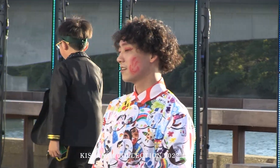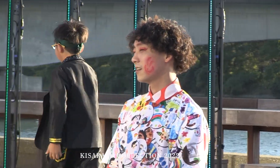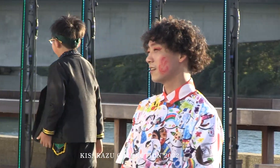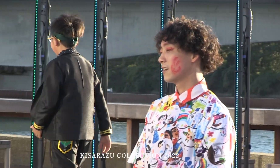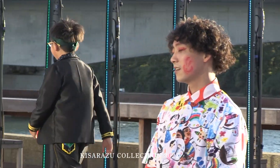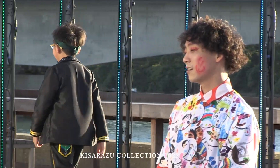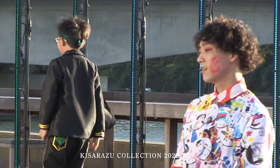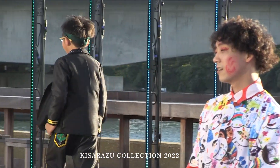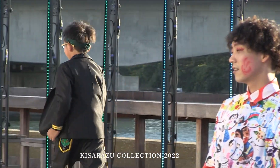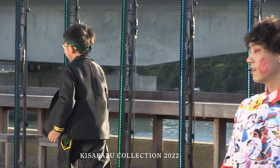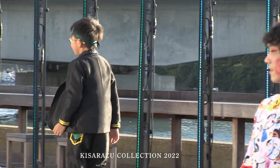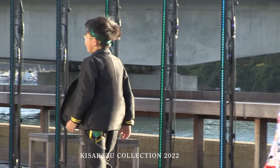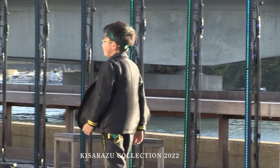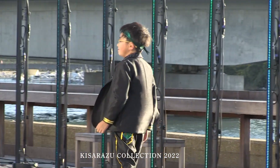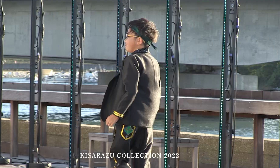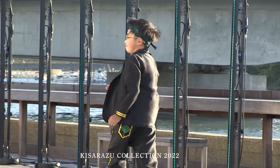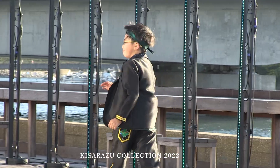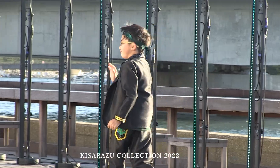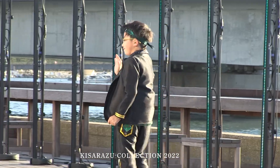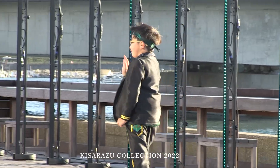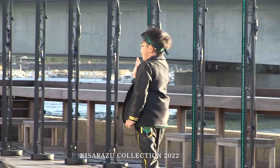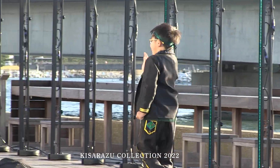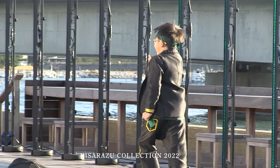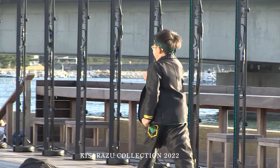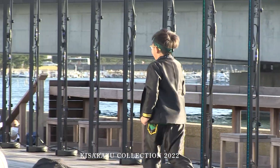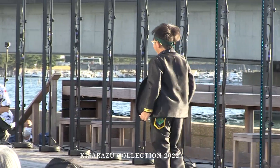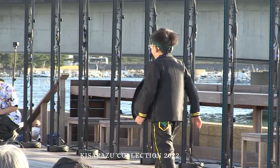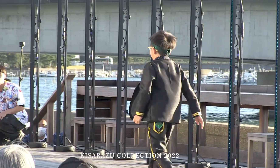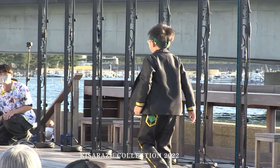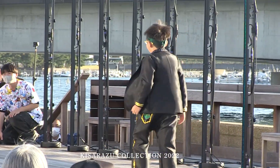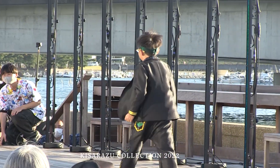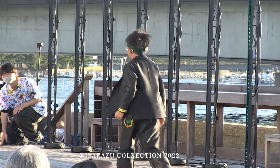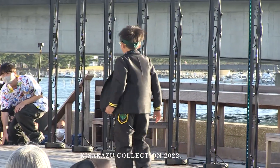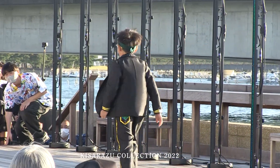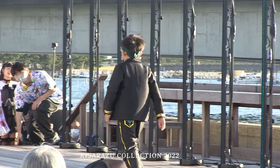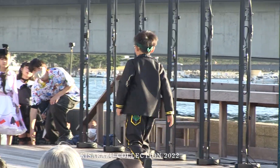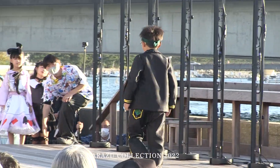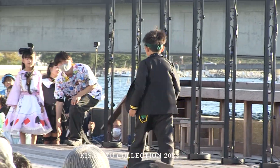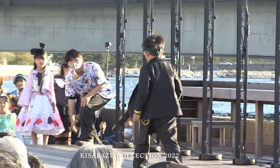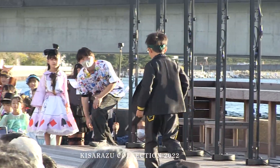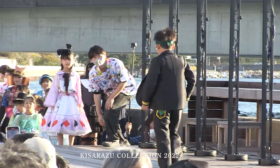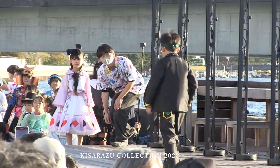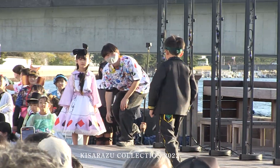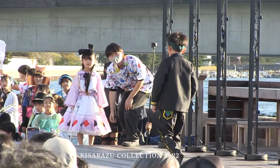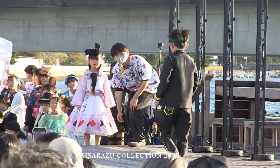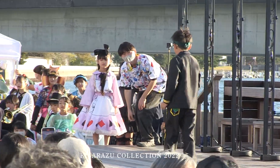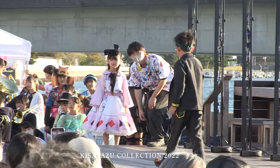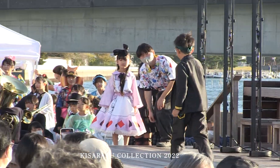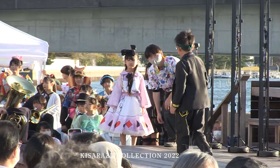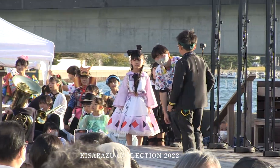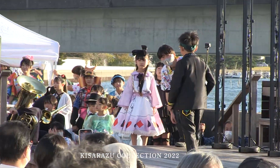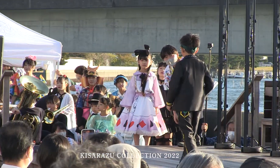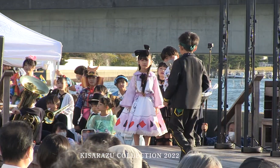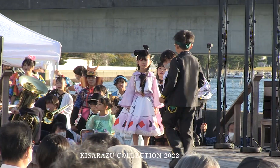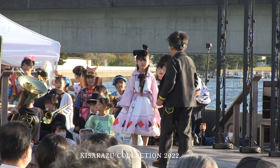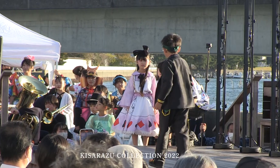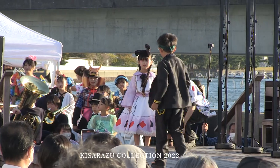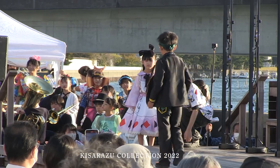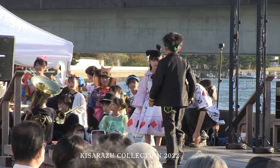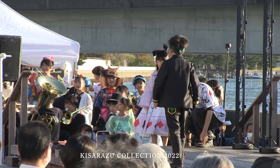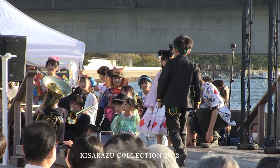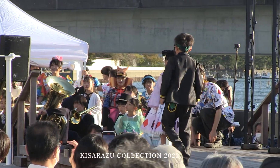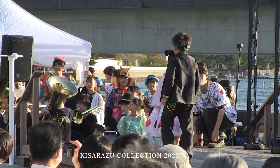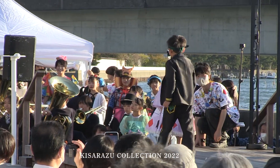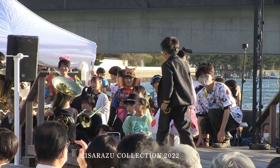られています。大学生もかっこいいスーツを作ったので輝く笑顔で歩いてほしいです